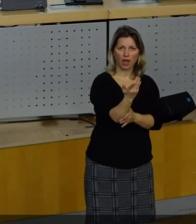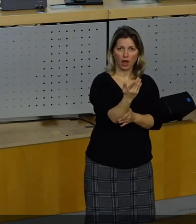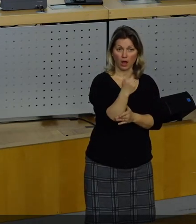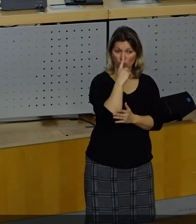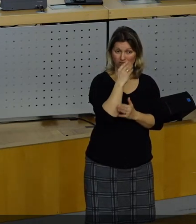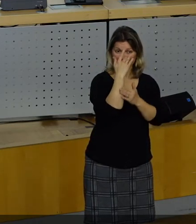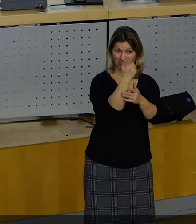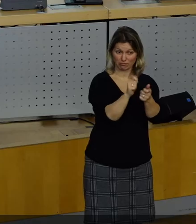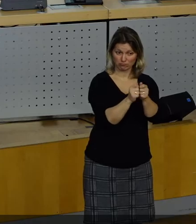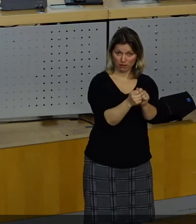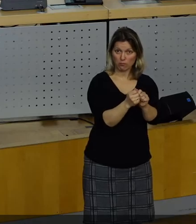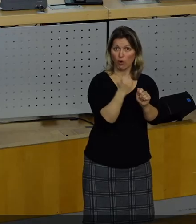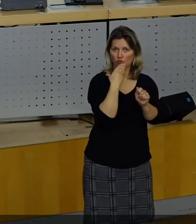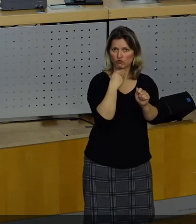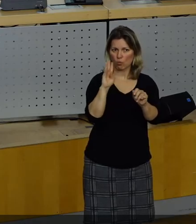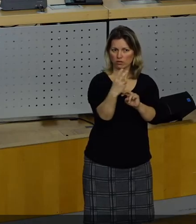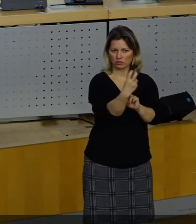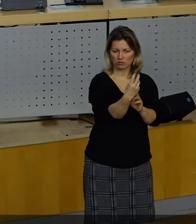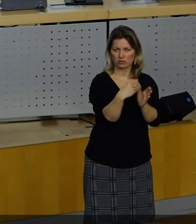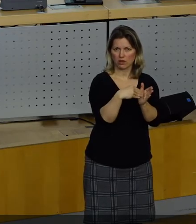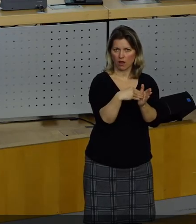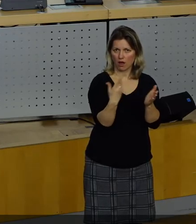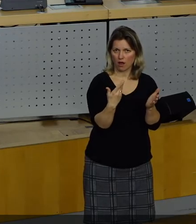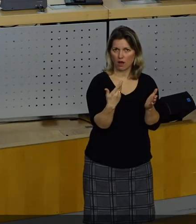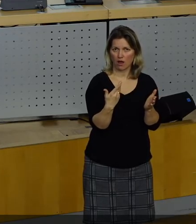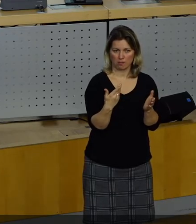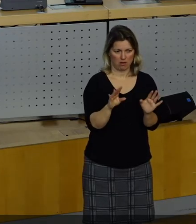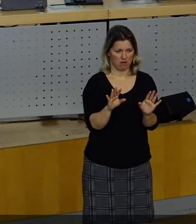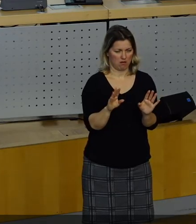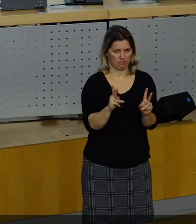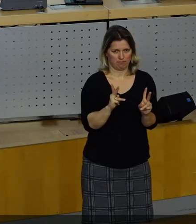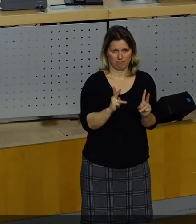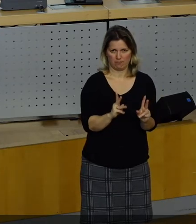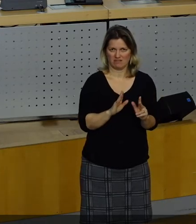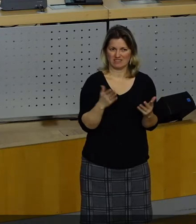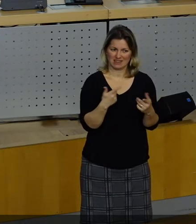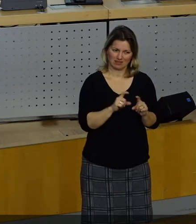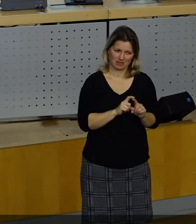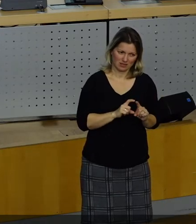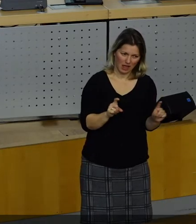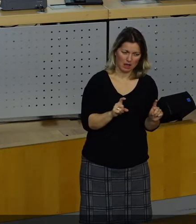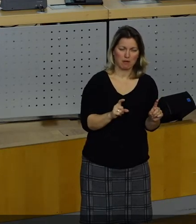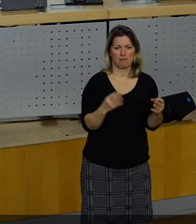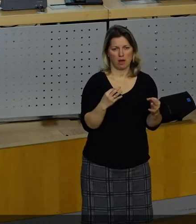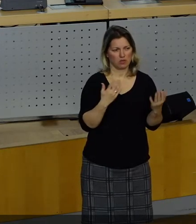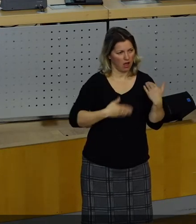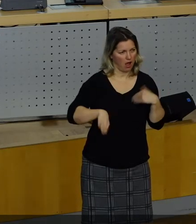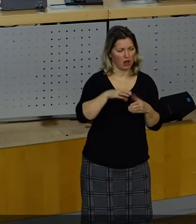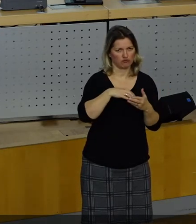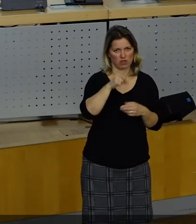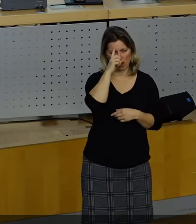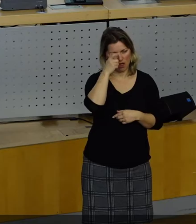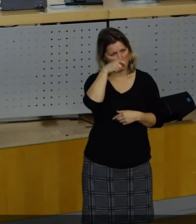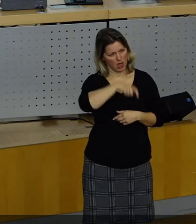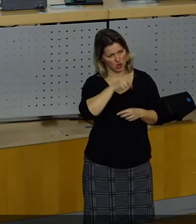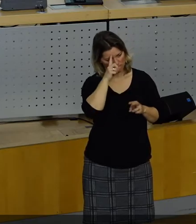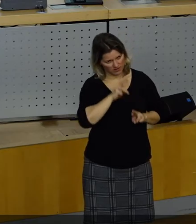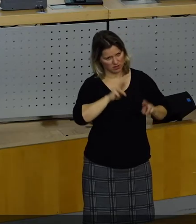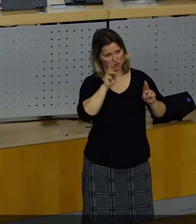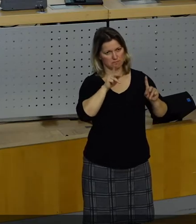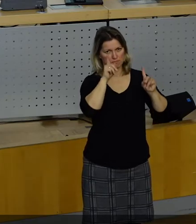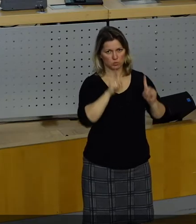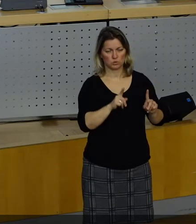ändert, würde mich das sehr, sehr freuen. Aber ich glaube tatsächlich, das Thema braucht auch die Wertschätzung des kompletten Stadtrats, damit wir dort inhaltlich auch